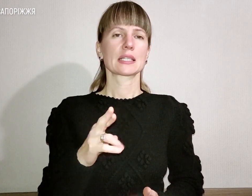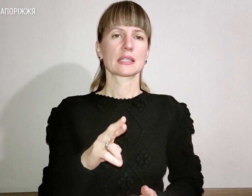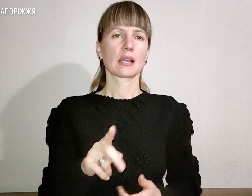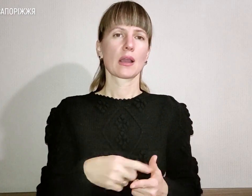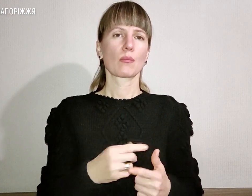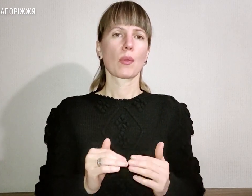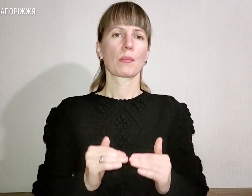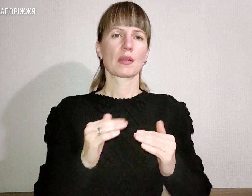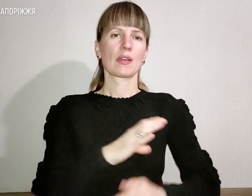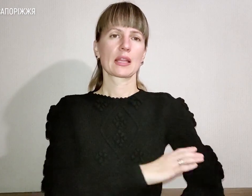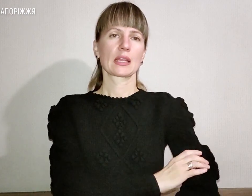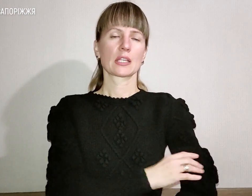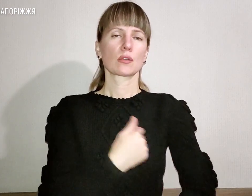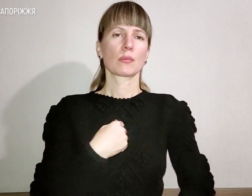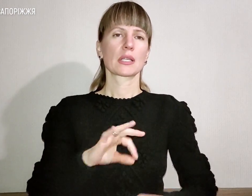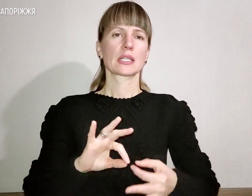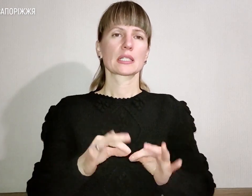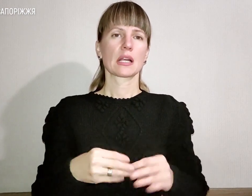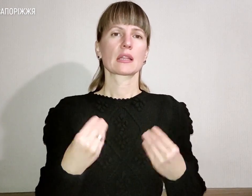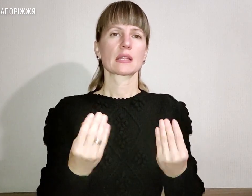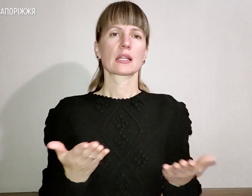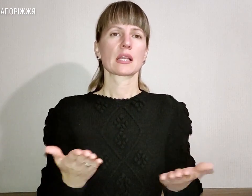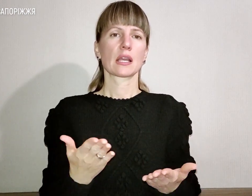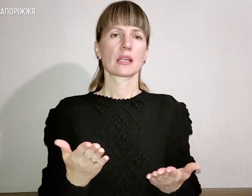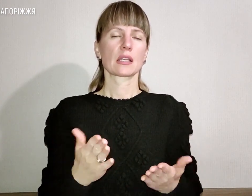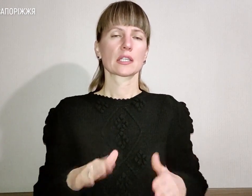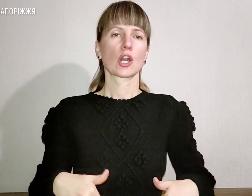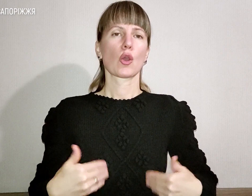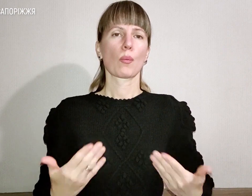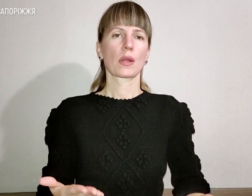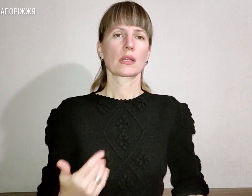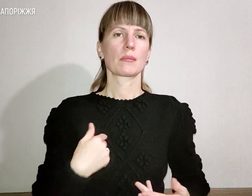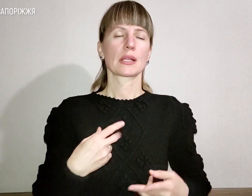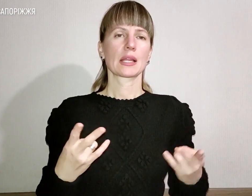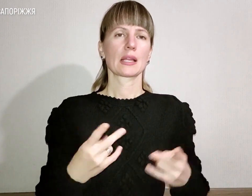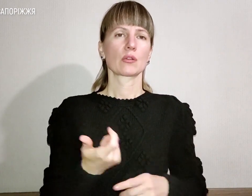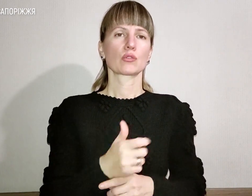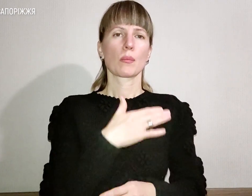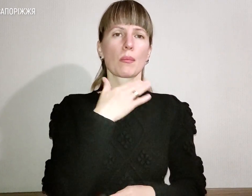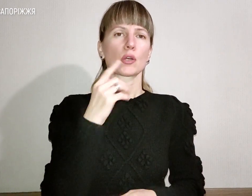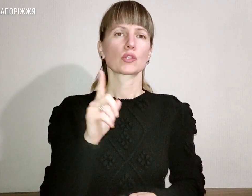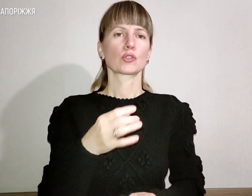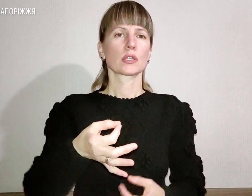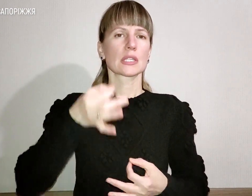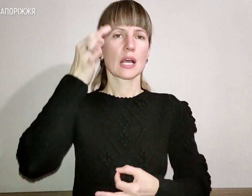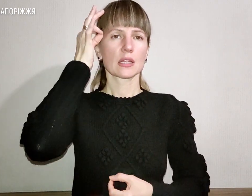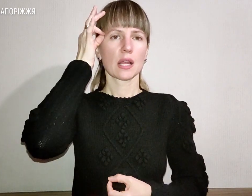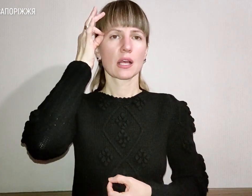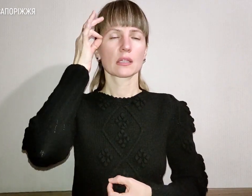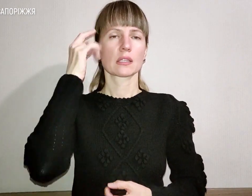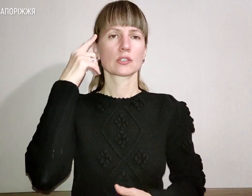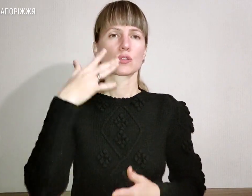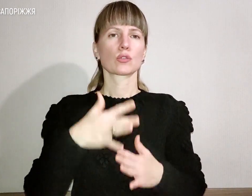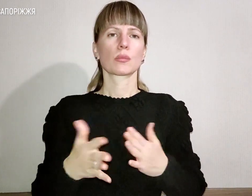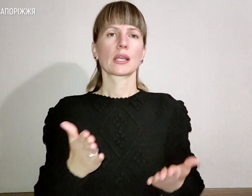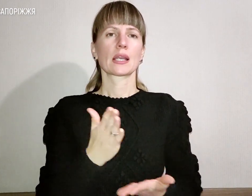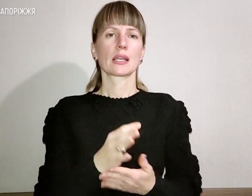мені дуже складно дати якісь конкретні рекомендації. Мені треба дуже багато чого згадати, зрозуміти, які є ліки, тобто це